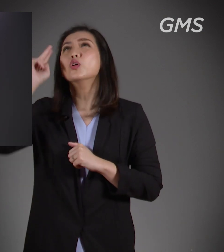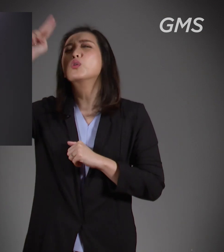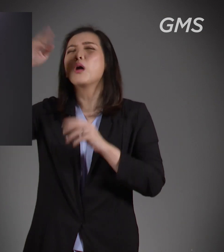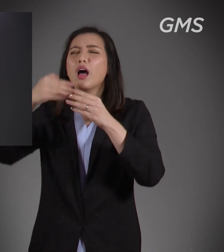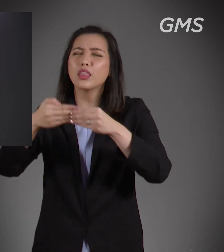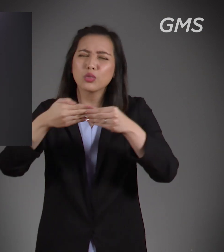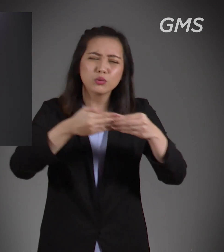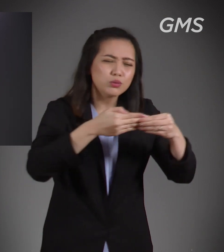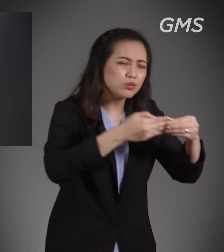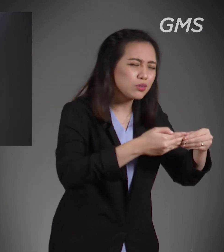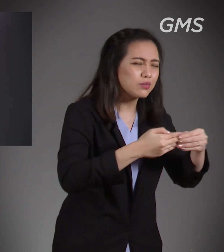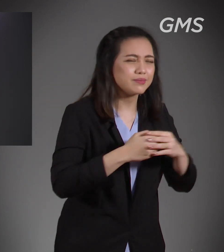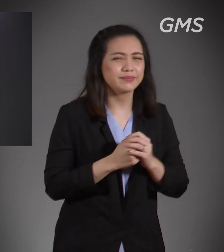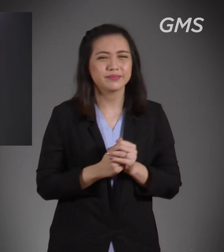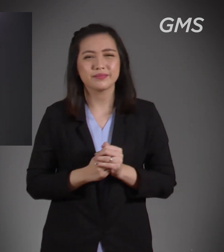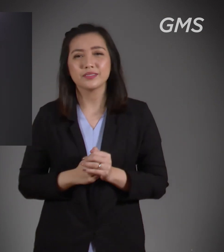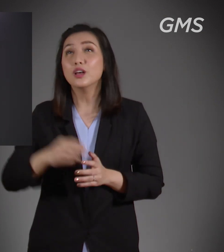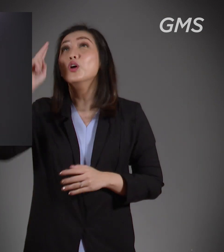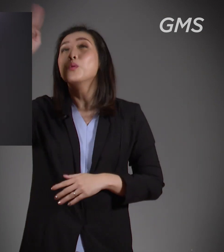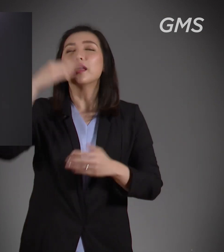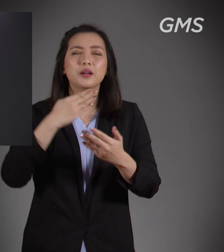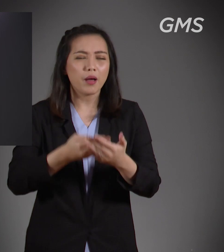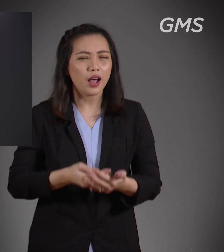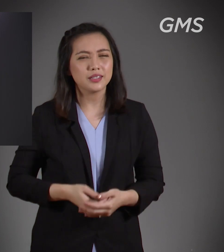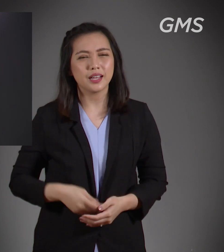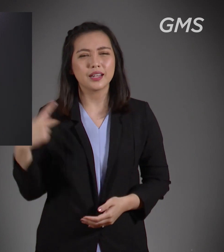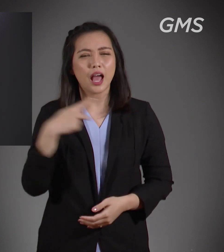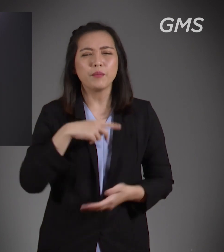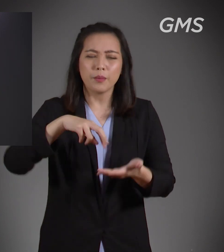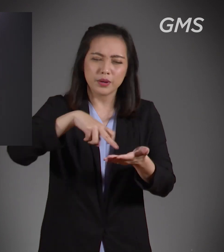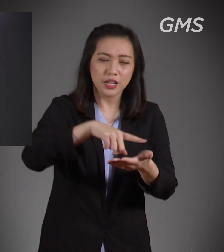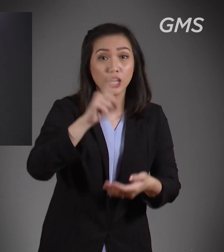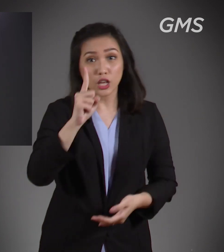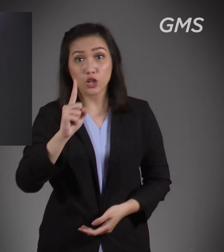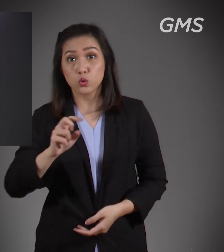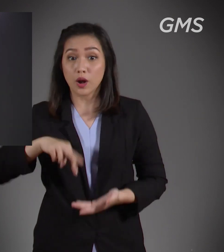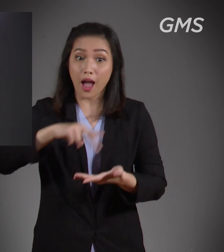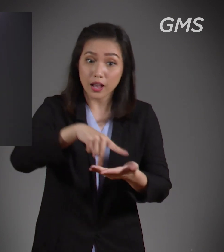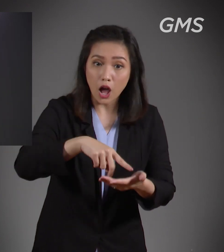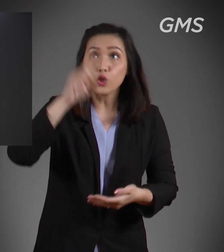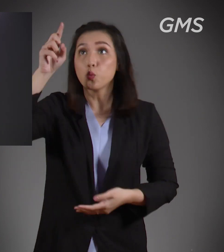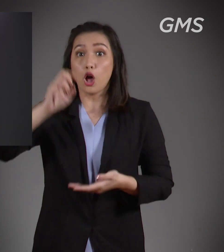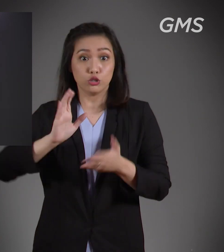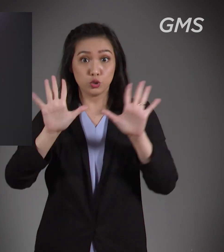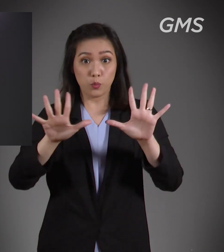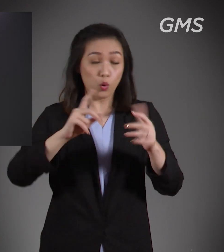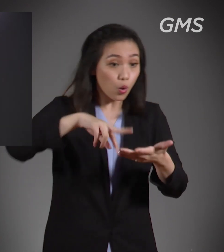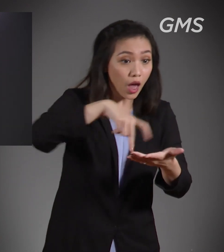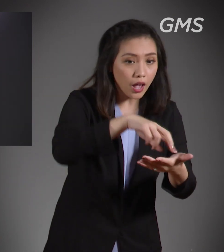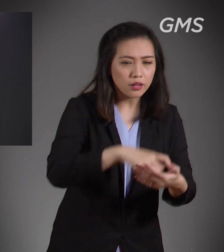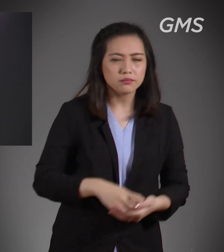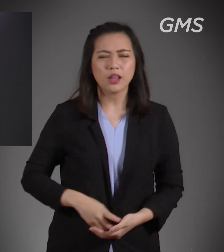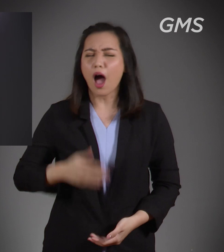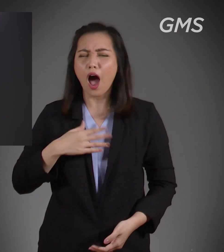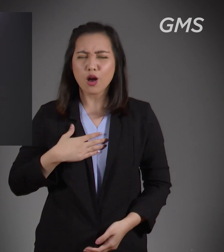temukan Allah yang beranugerah. Tuhan terima kasih ya Tuhan. Kami jalan 1 langkah, Engkau jalan 10 langkah dari situ menjemput kami. Pokoknya aku mau